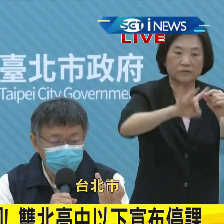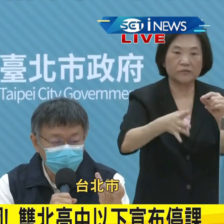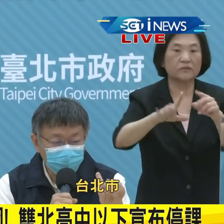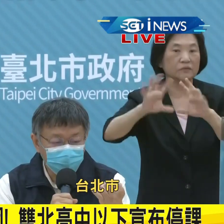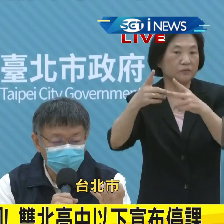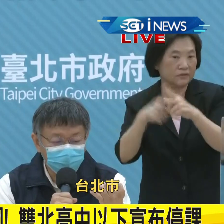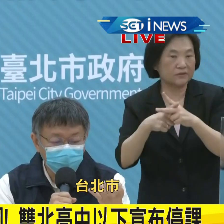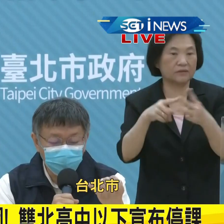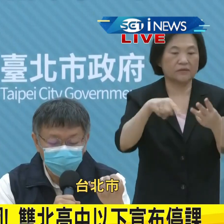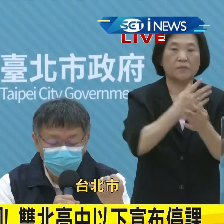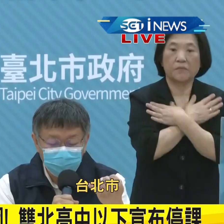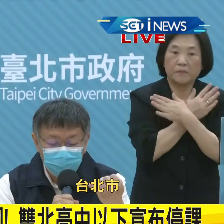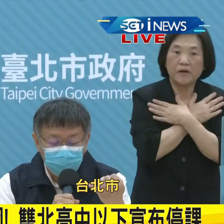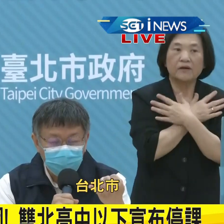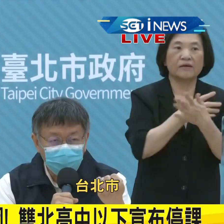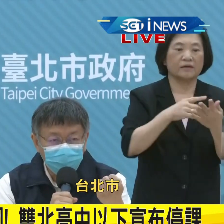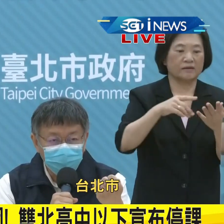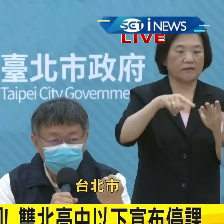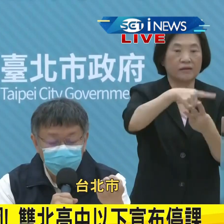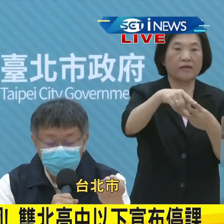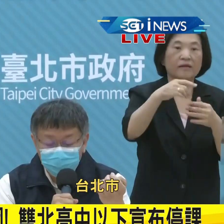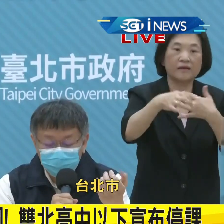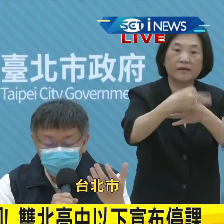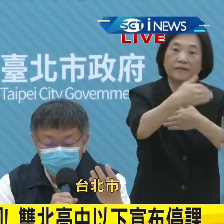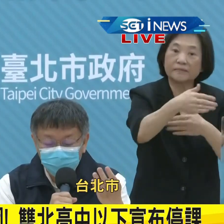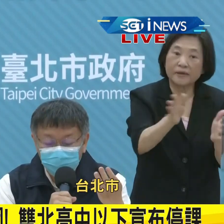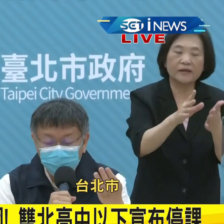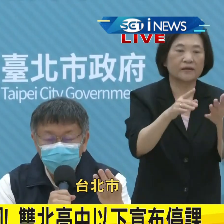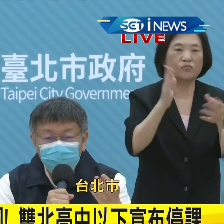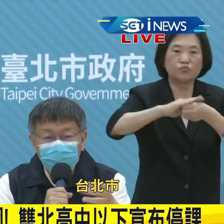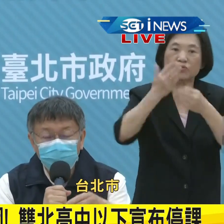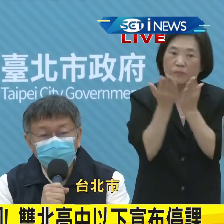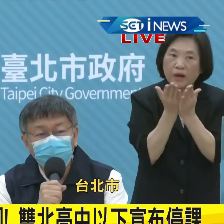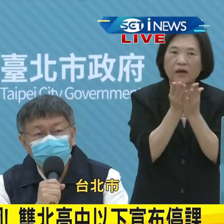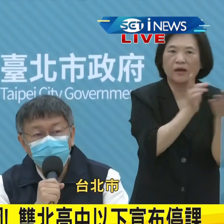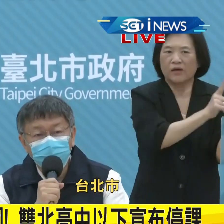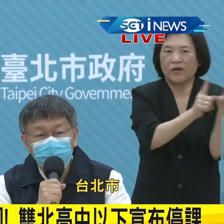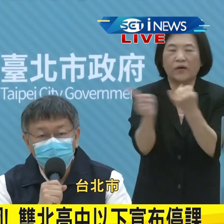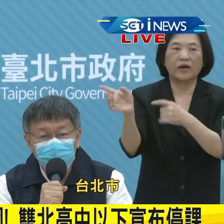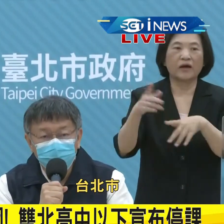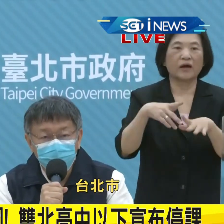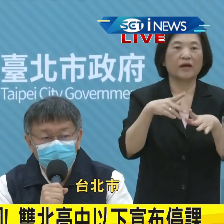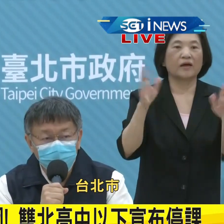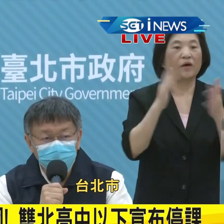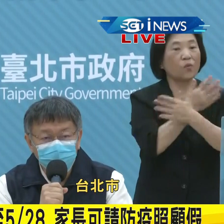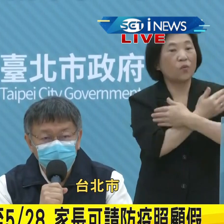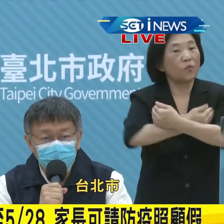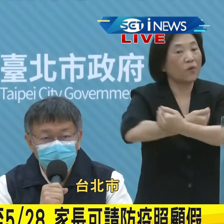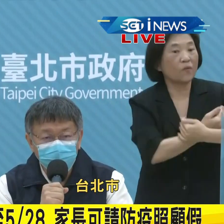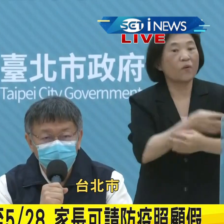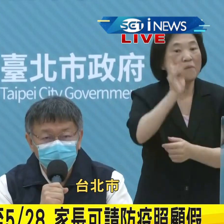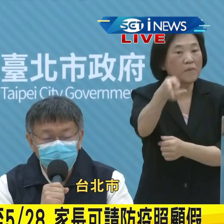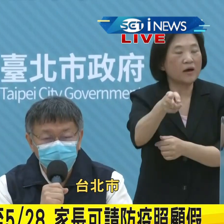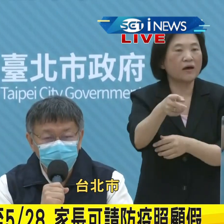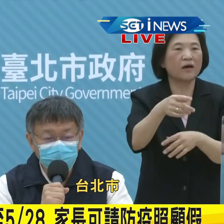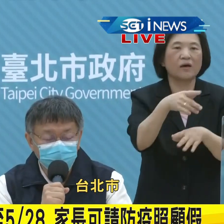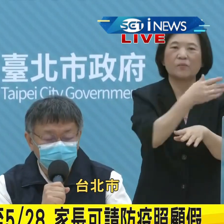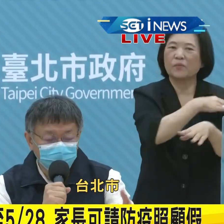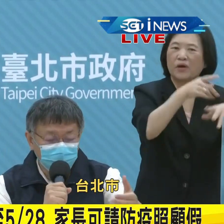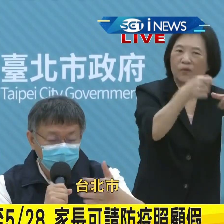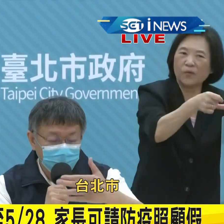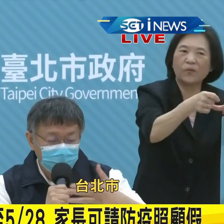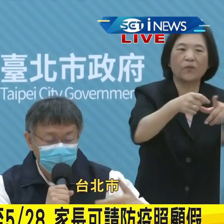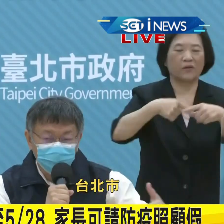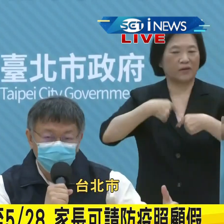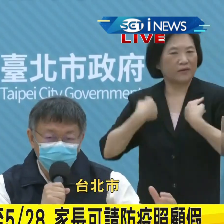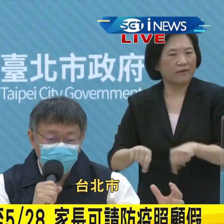小学、幼稚园、安亲班、补习班，还有托婴，你知道哈，不管是公托、私托的